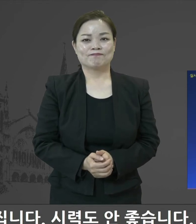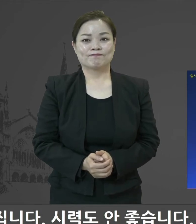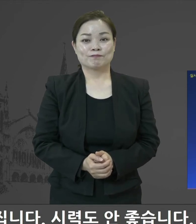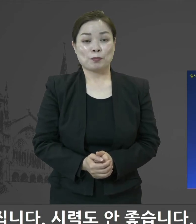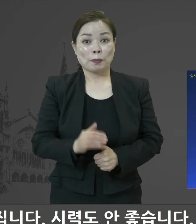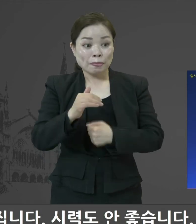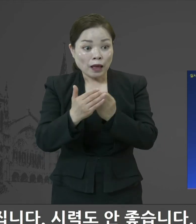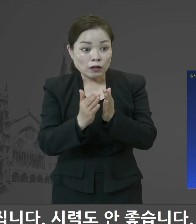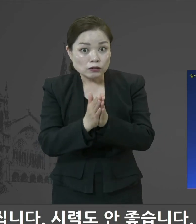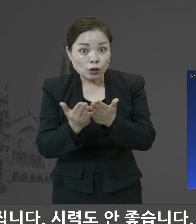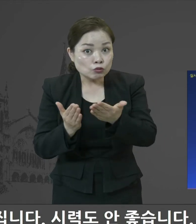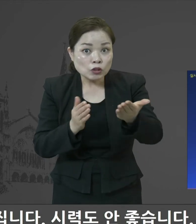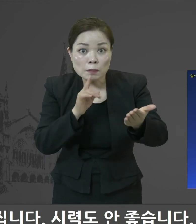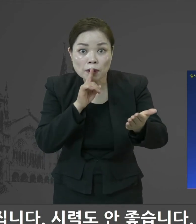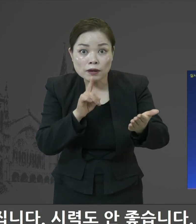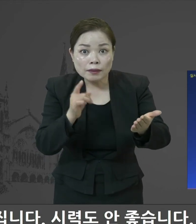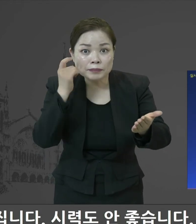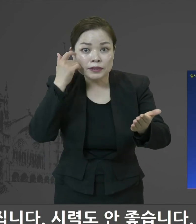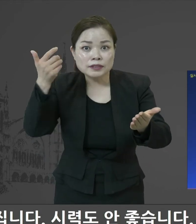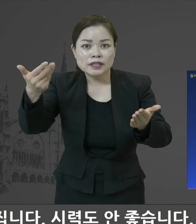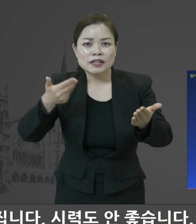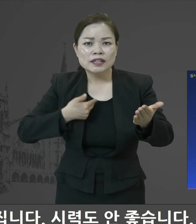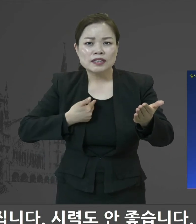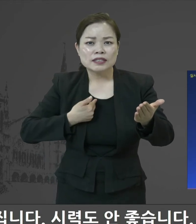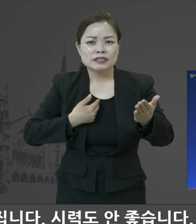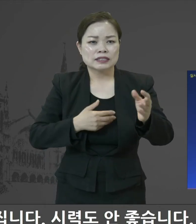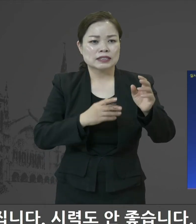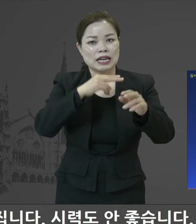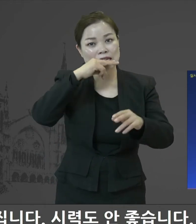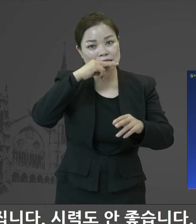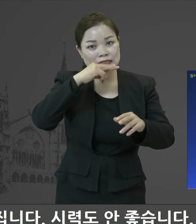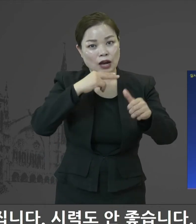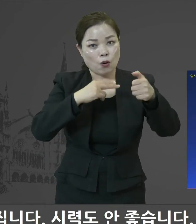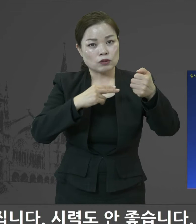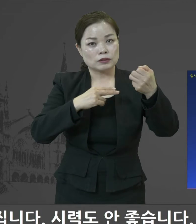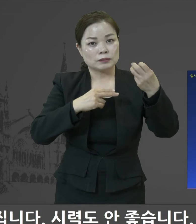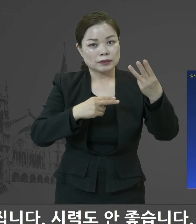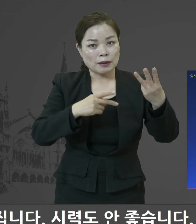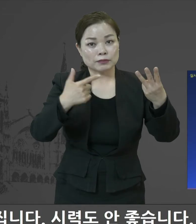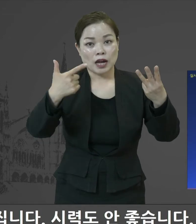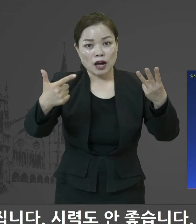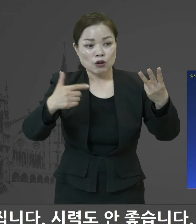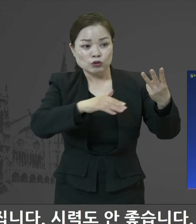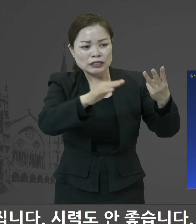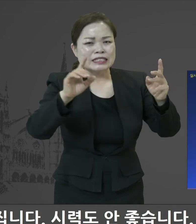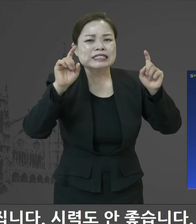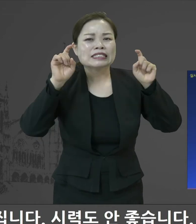그런데 성경은 우리를 두고 뭐라고 이야기하는 줄 아십니까? 이사야 53장 6절에 이렇게 기록합니다. 우리는 다 양